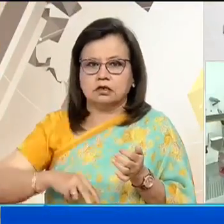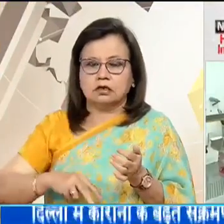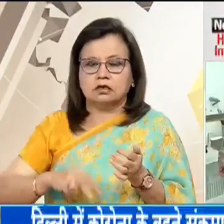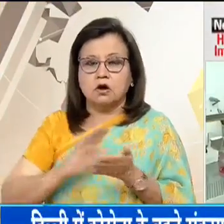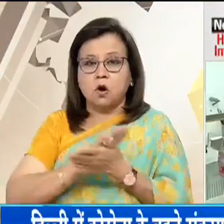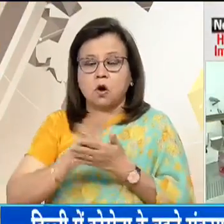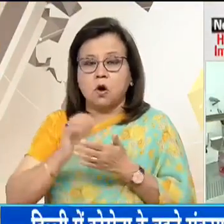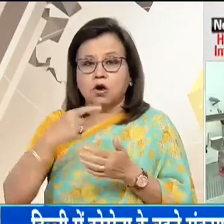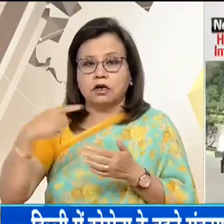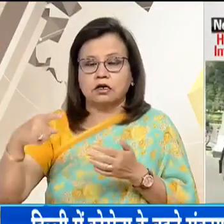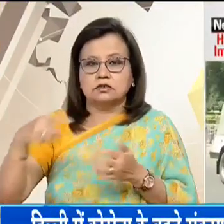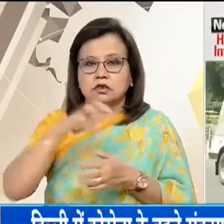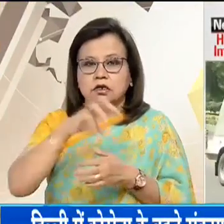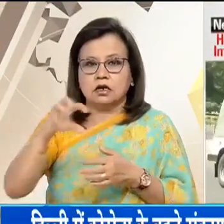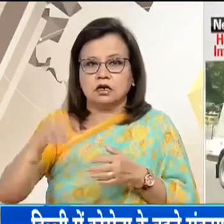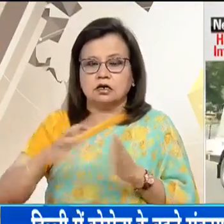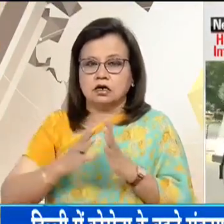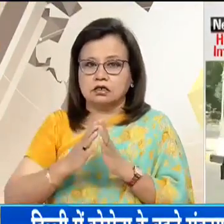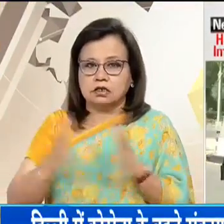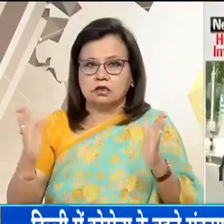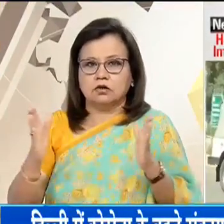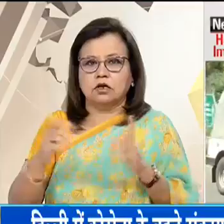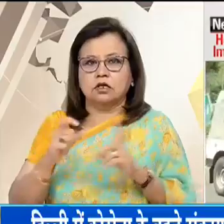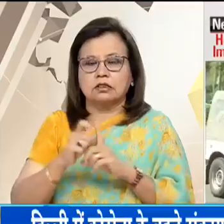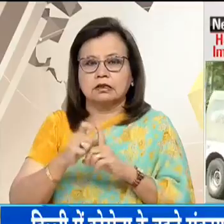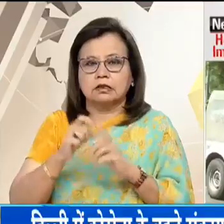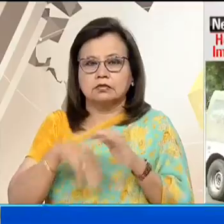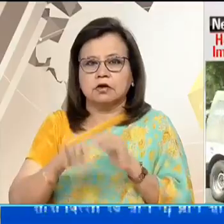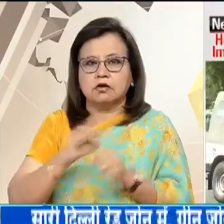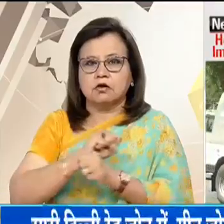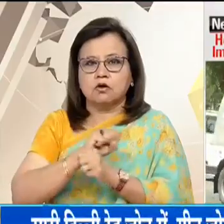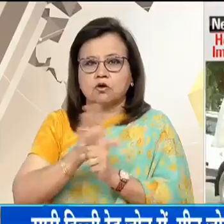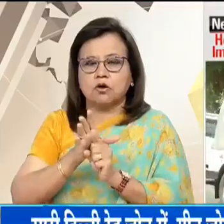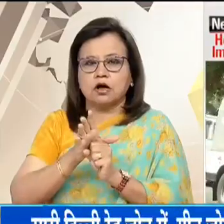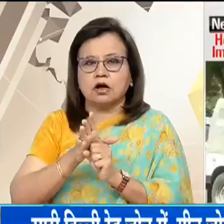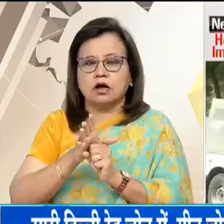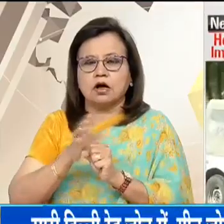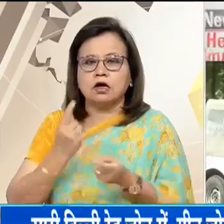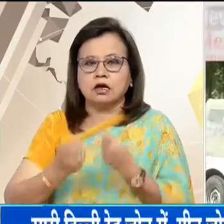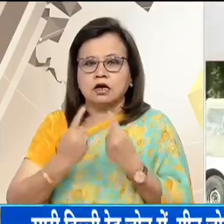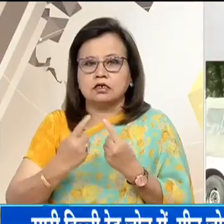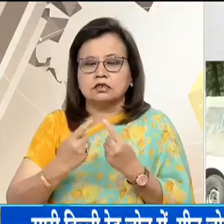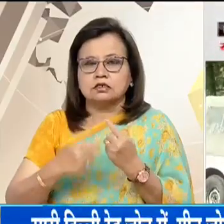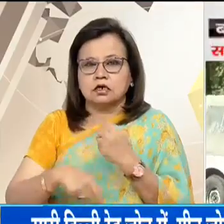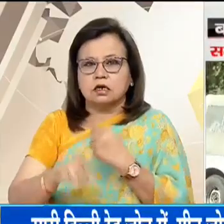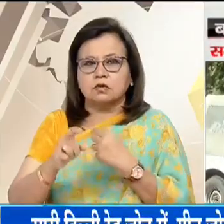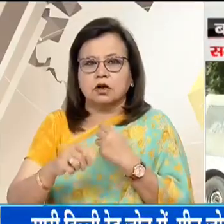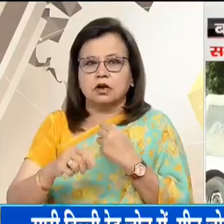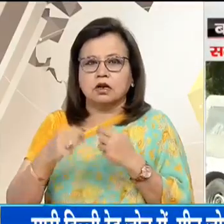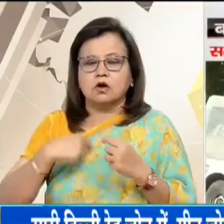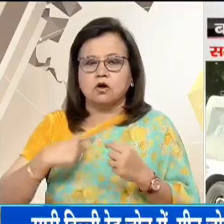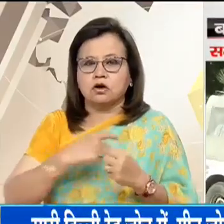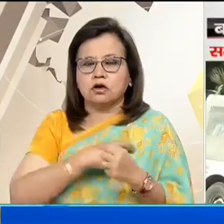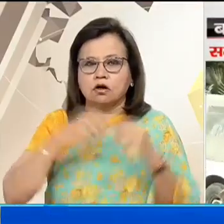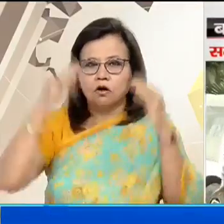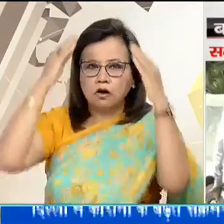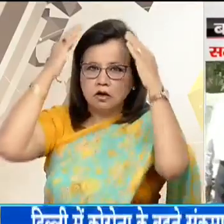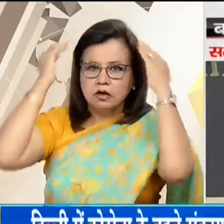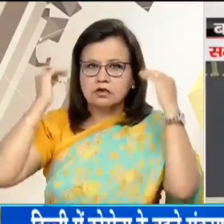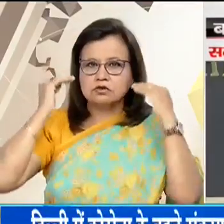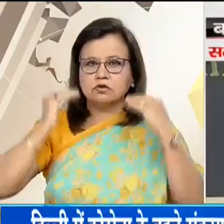होट स्वाट बढ़ते जा रहे हैं दिल्ली में करोना का इलाज करने वाले डॉक्टर्स